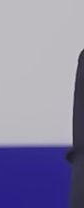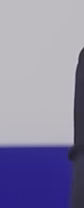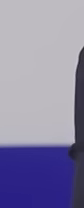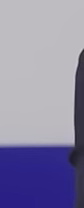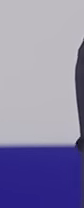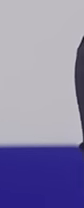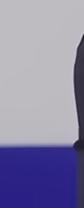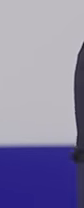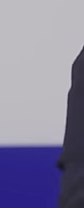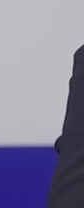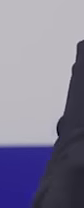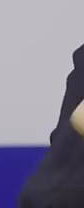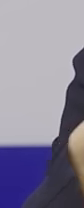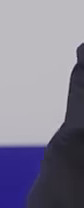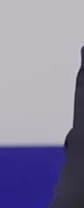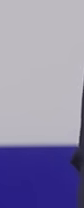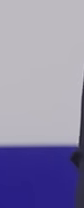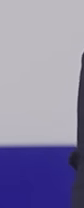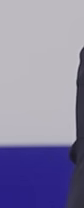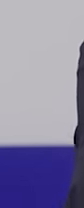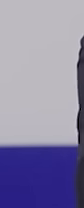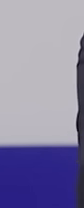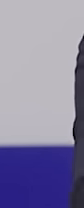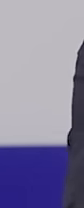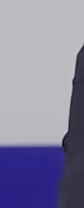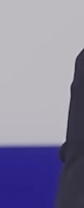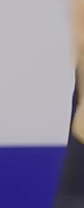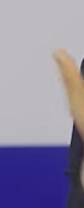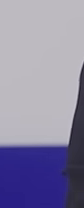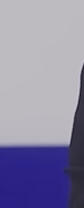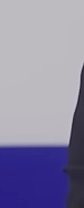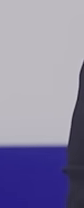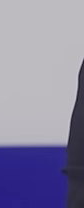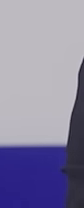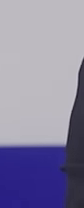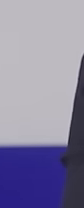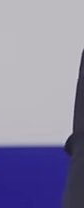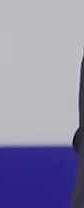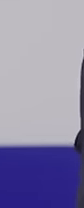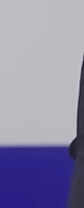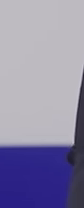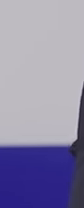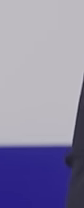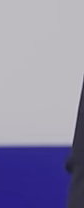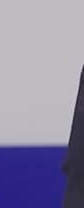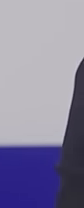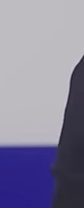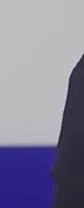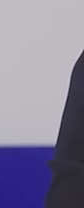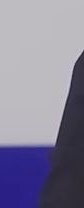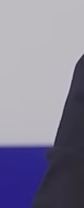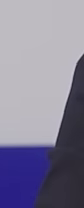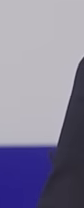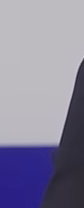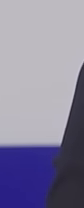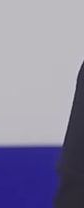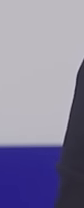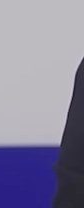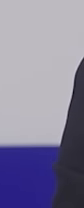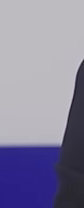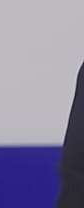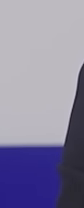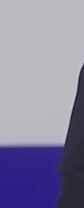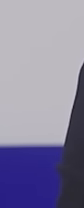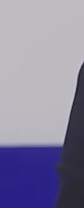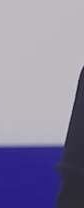취지는 공감하지만 네. 방향성은 좀 반대한다는 당내 의견도 좀 많았었죠. 네. 그에 대해서 말씀해 주신